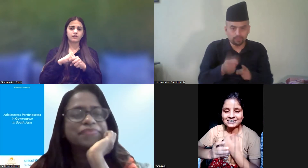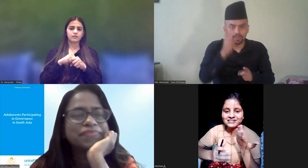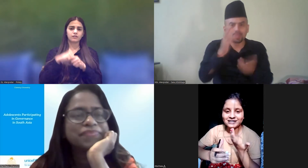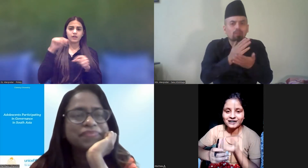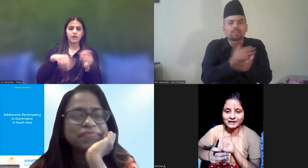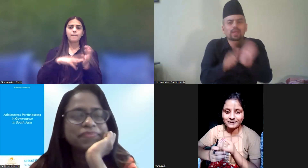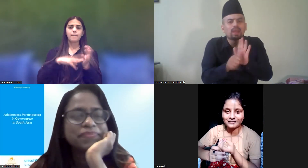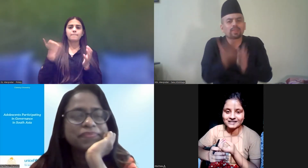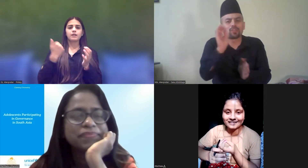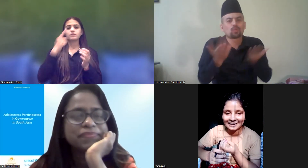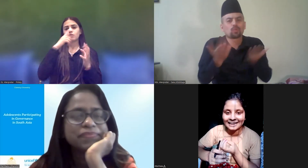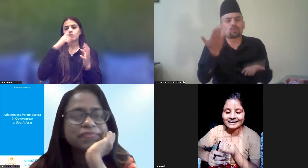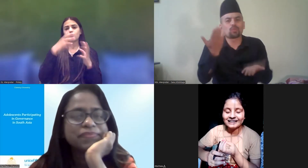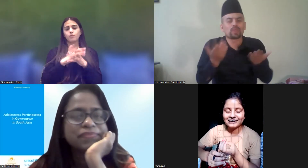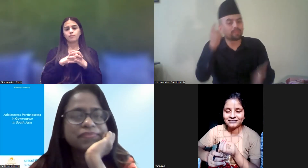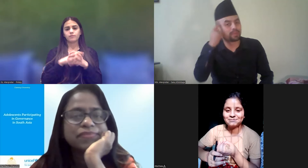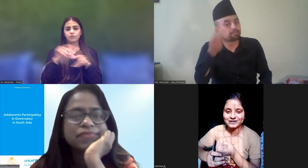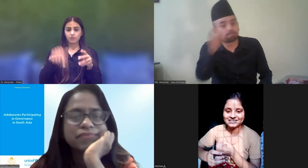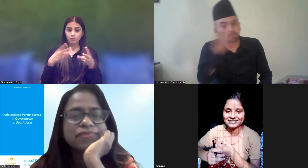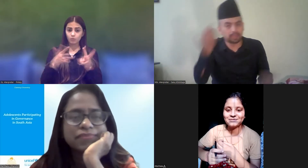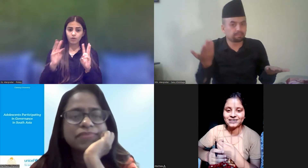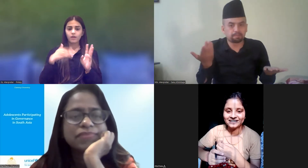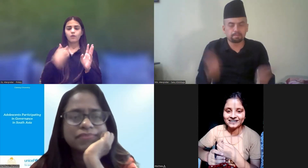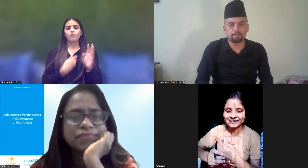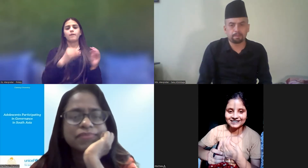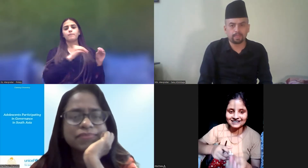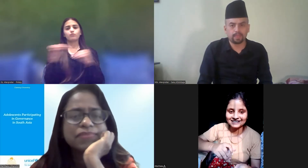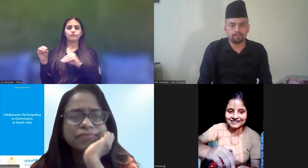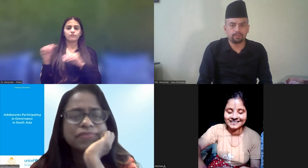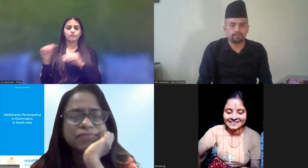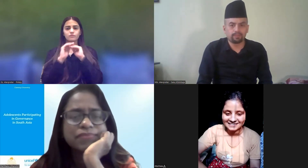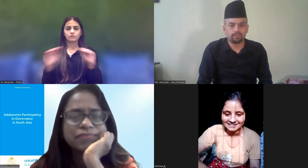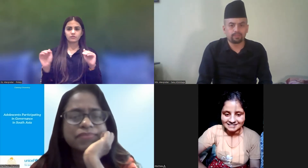यसलाई चाहिँ कसरी अगाडि बढाउन सकेला भन्ने प्रश्न चाहिँ मेरो है